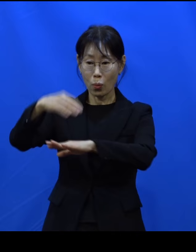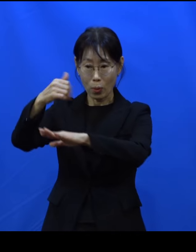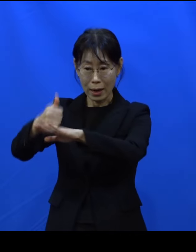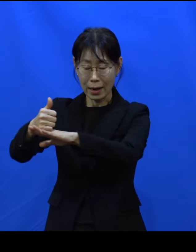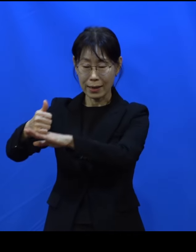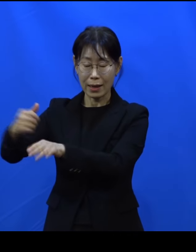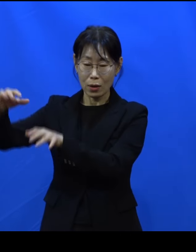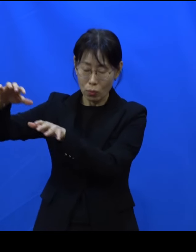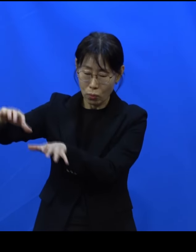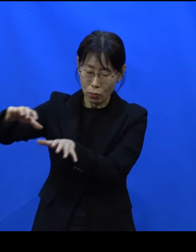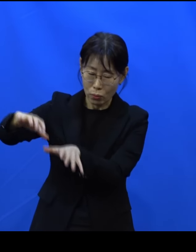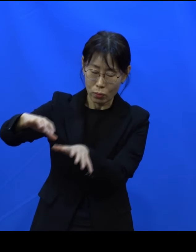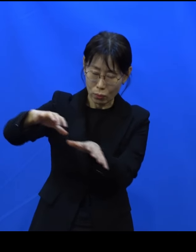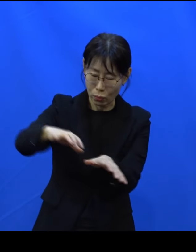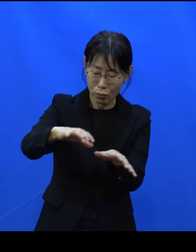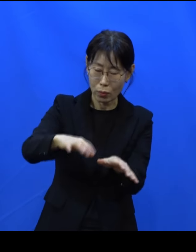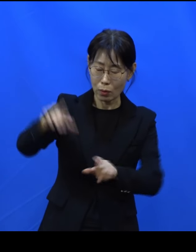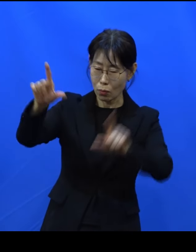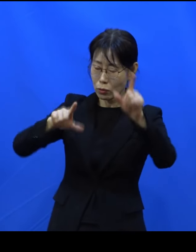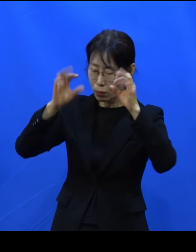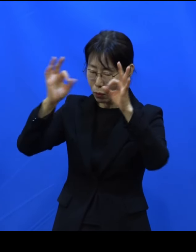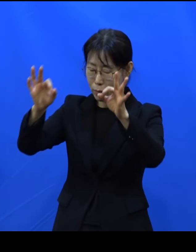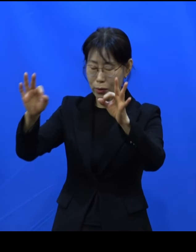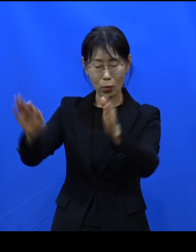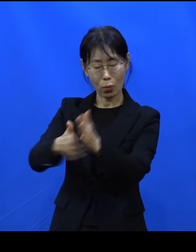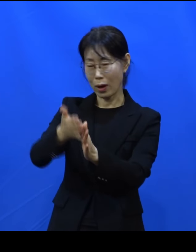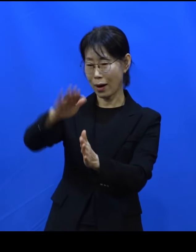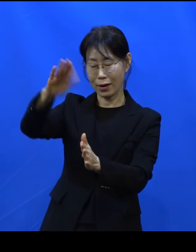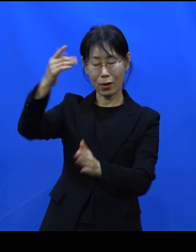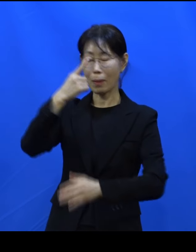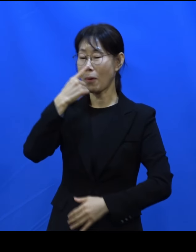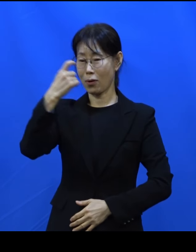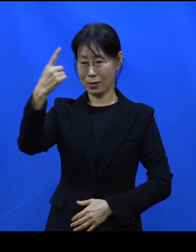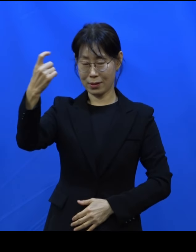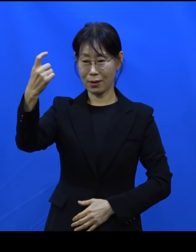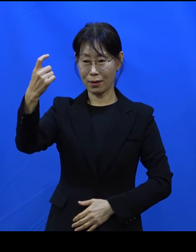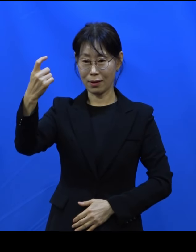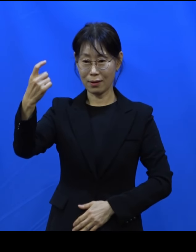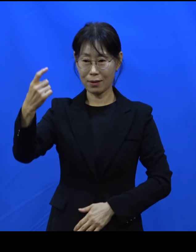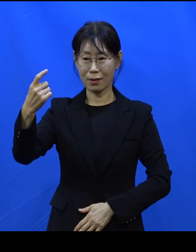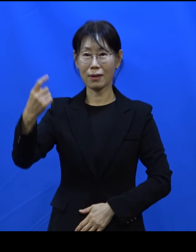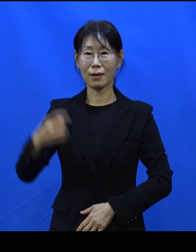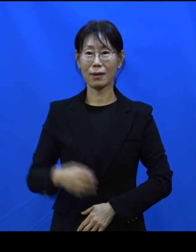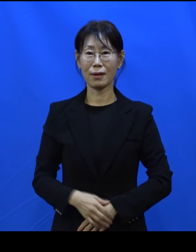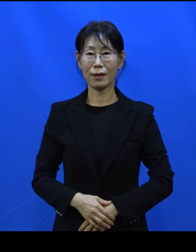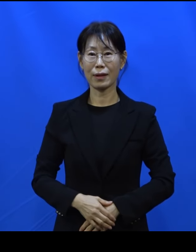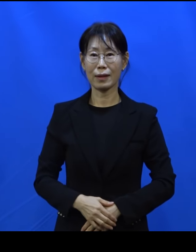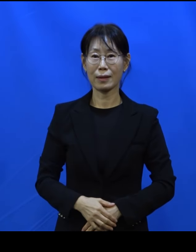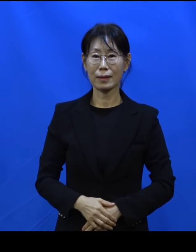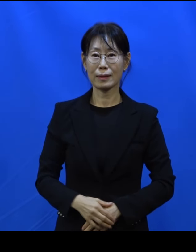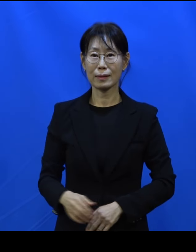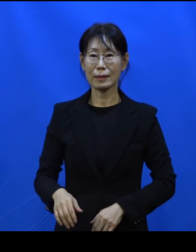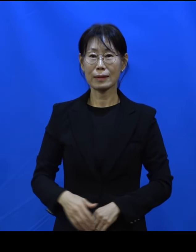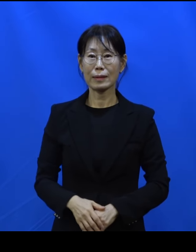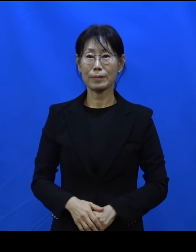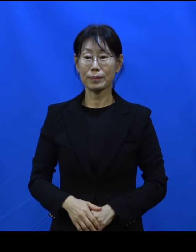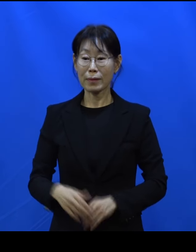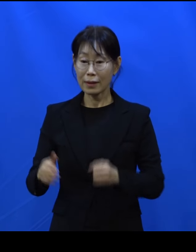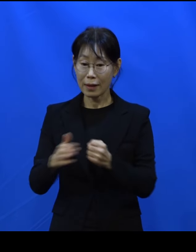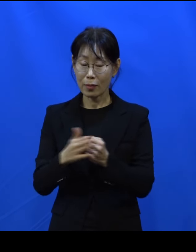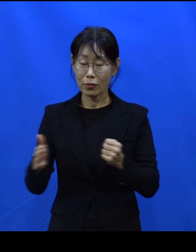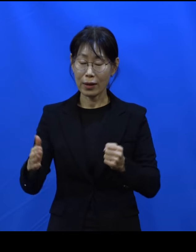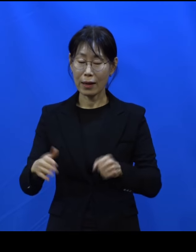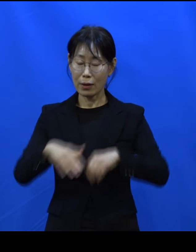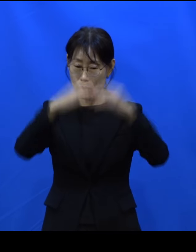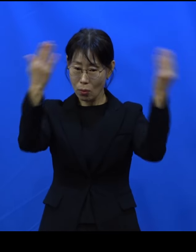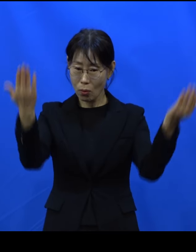우리 온 땅에 이루어지고 있다는 겁니다. 온 세상 가운데 그의 참 교회가 함께 옮겨지는 것을